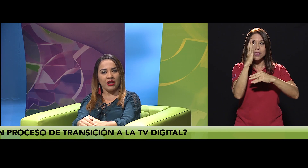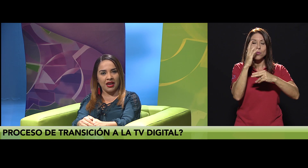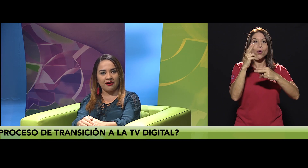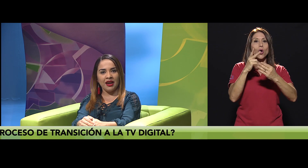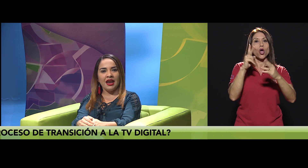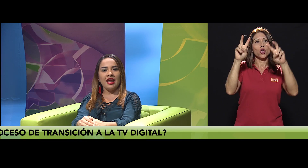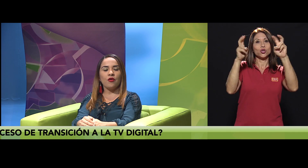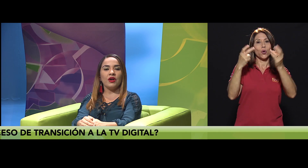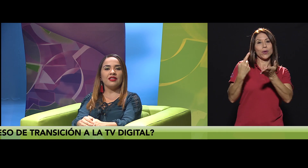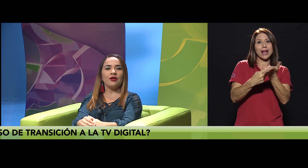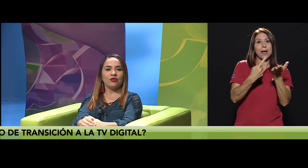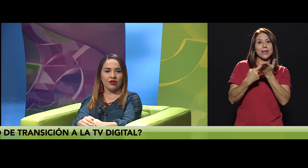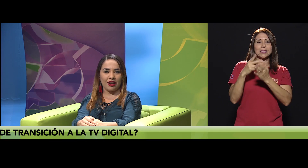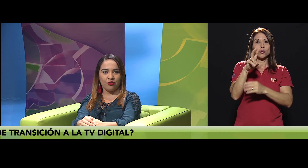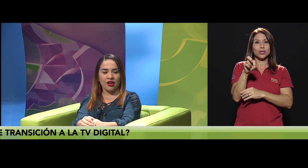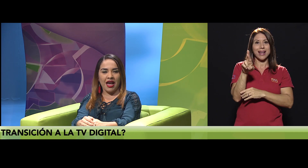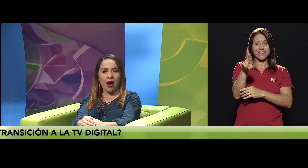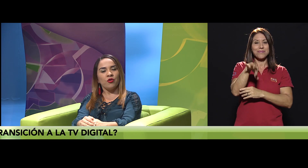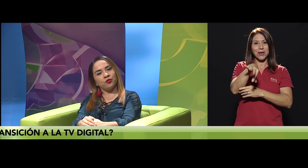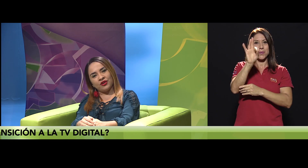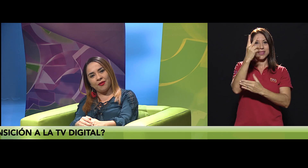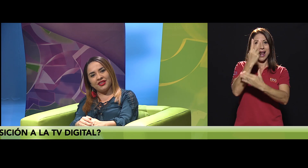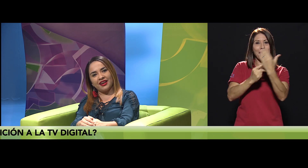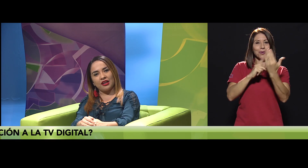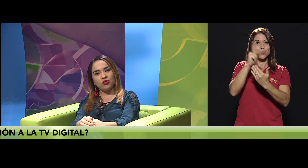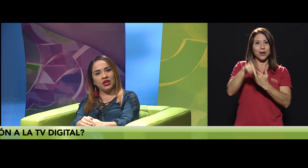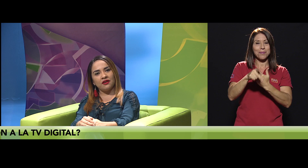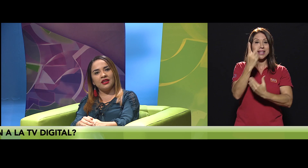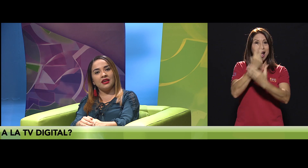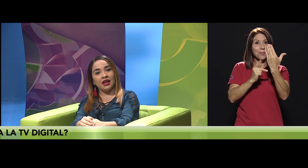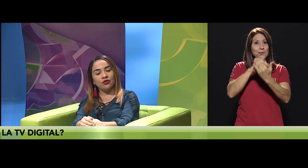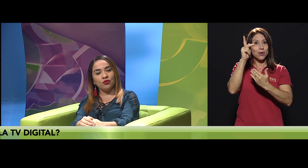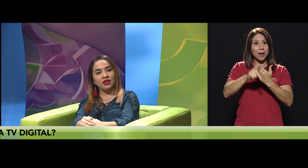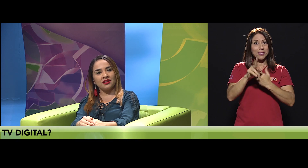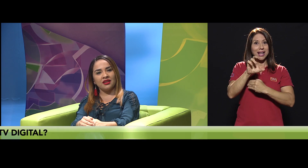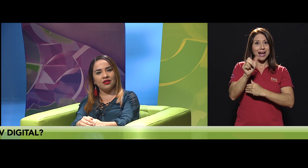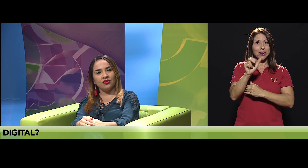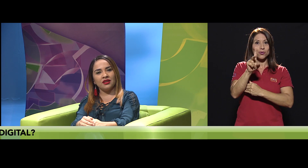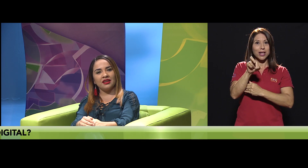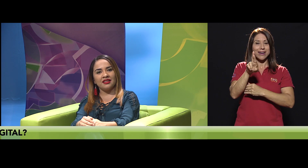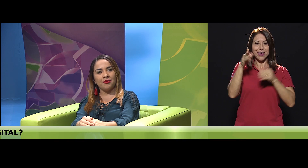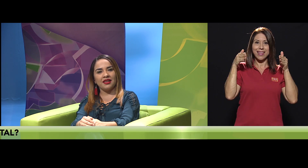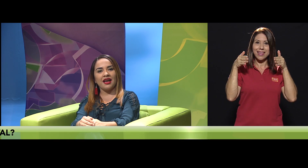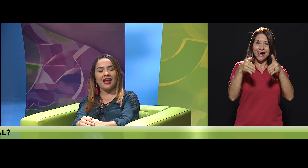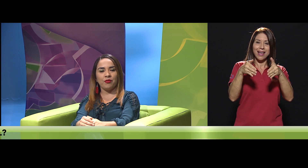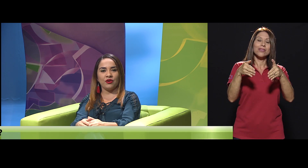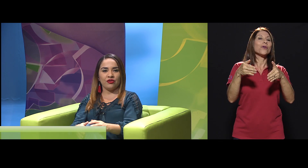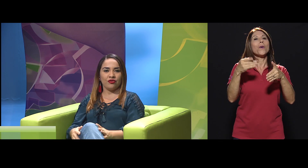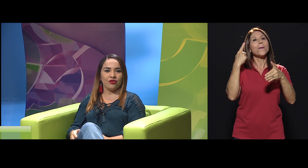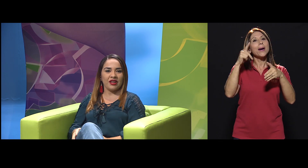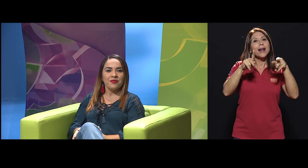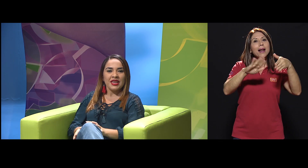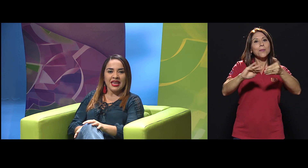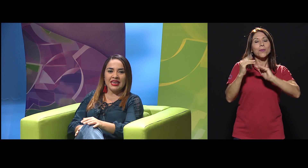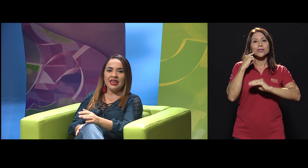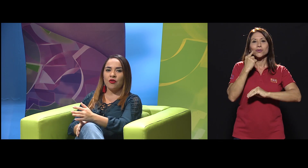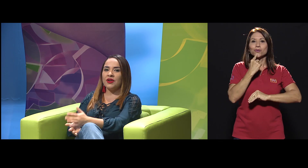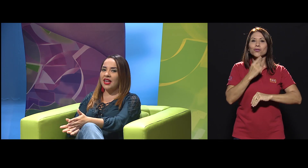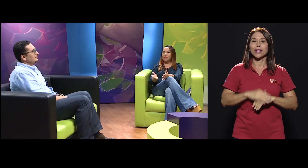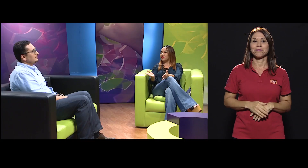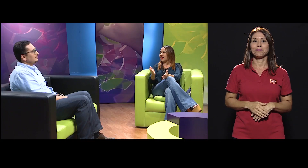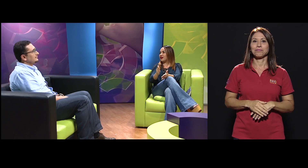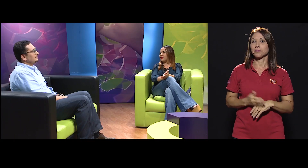Mesa UCR, encuentra los horarios. Ambos programas de Canal UCR dedicando nuestras ediciones de la semana a la población sorda.